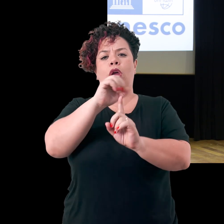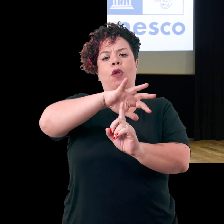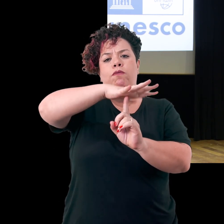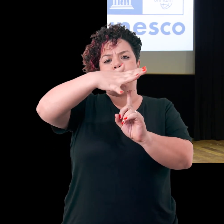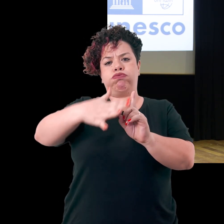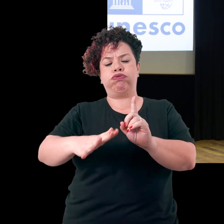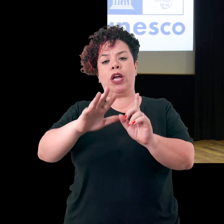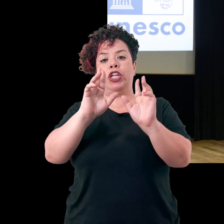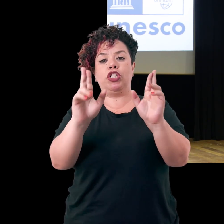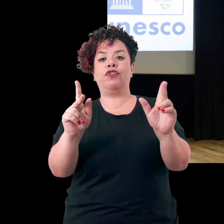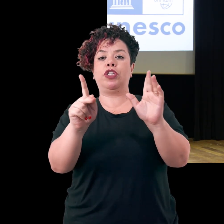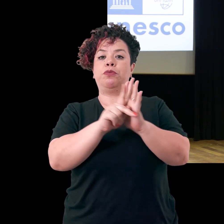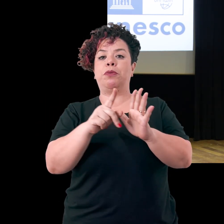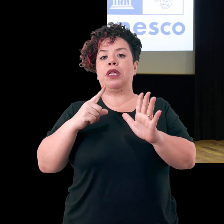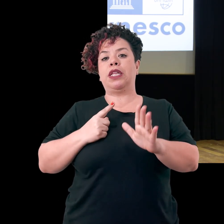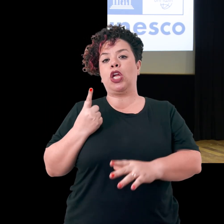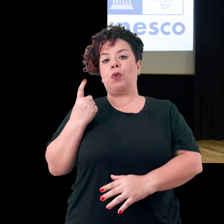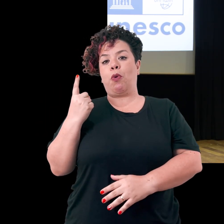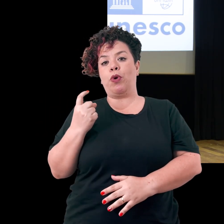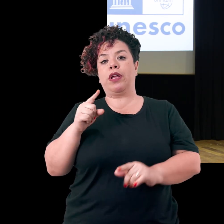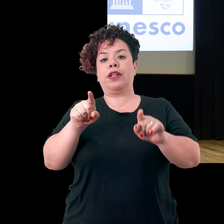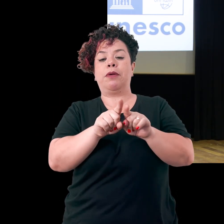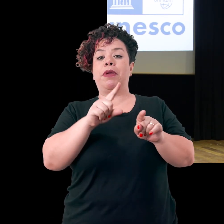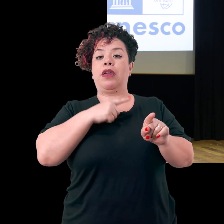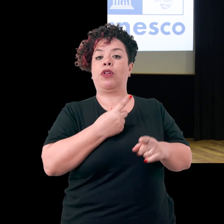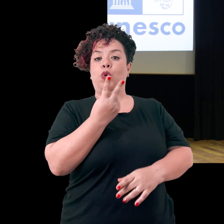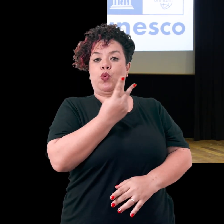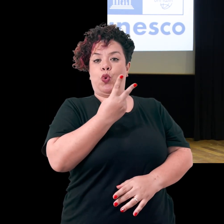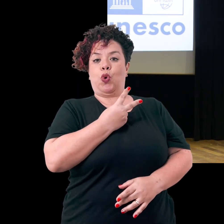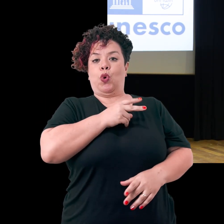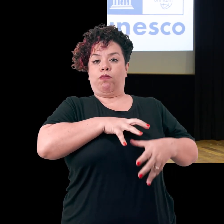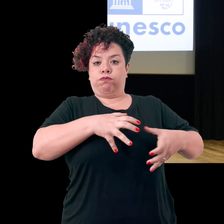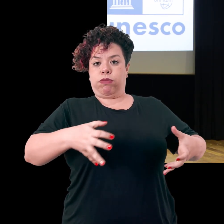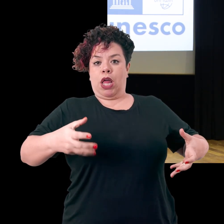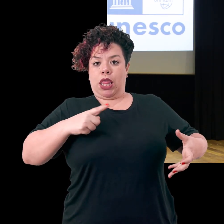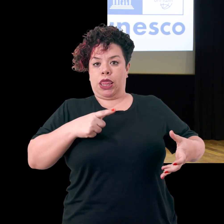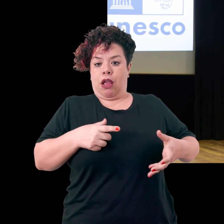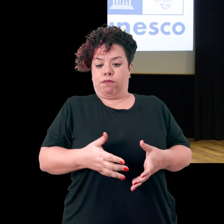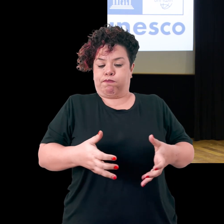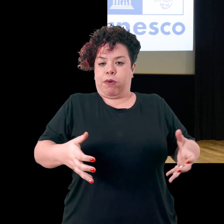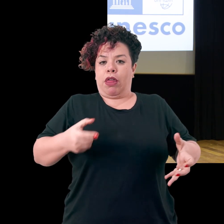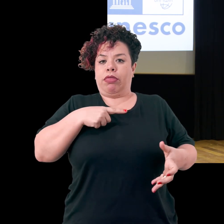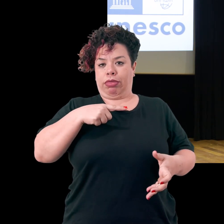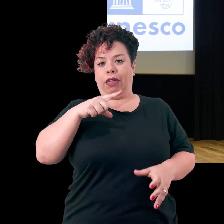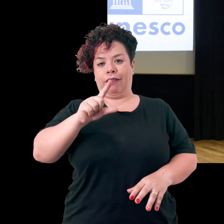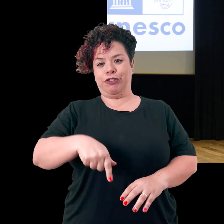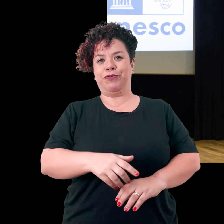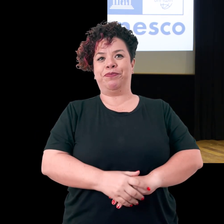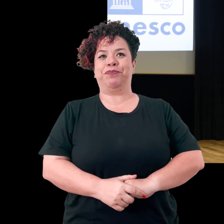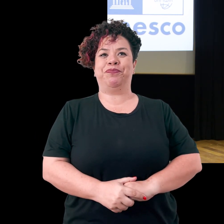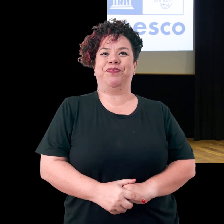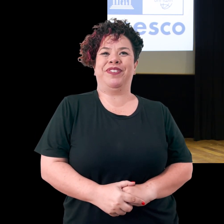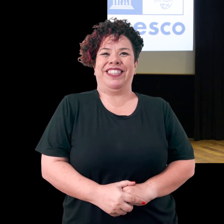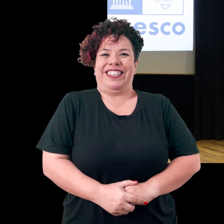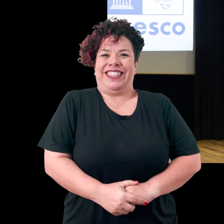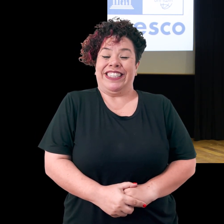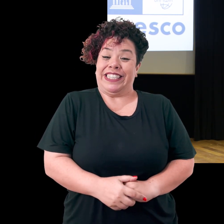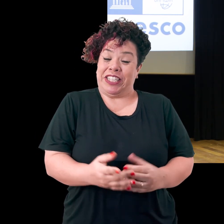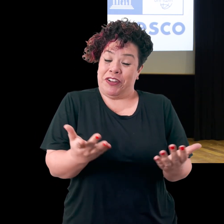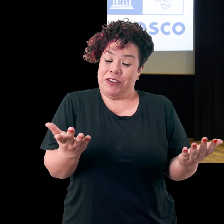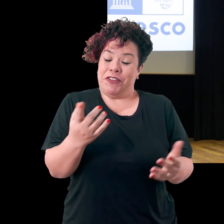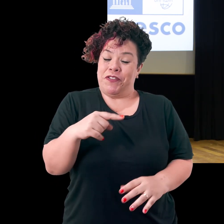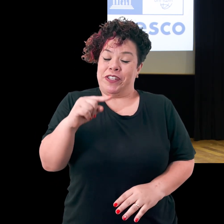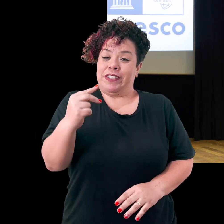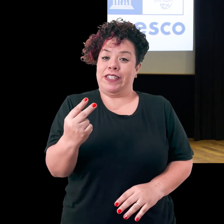né, de uma monocotiledônia, eu pareço mais uma dicotiledônia que tem crescimento secundário.